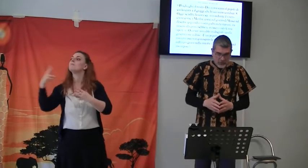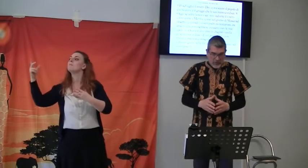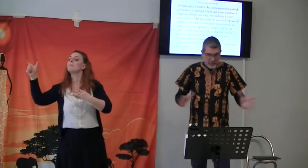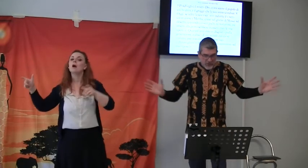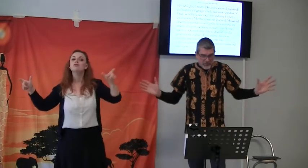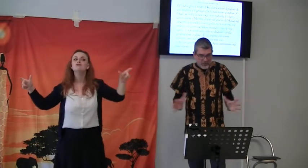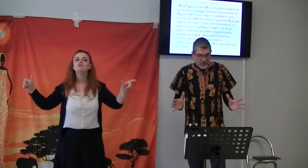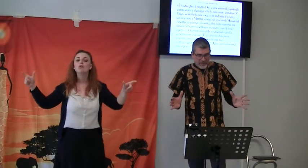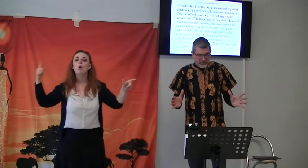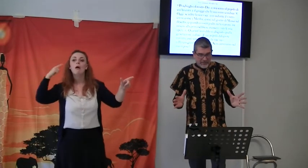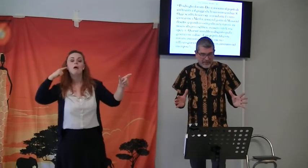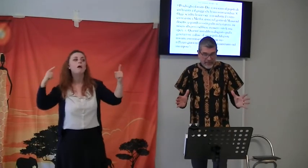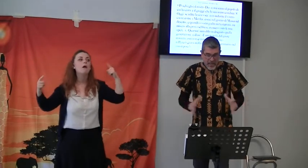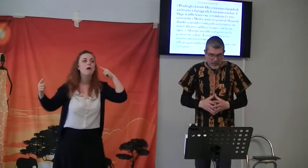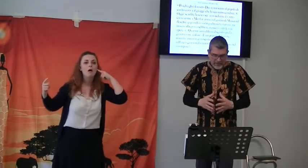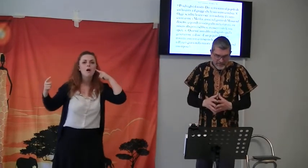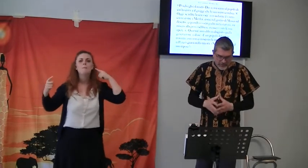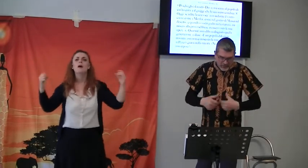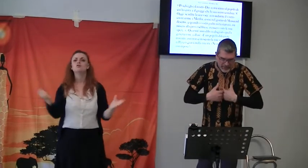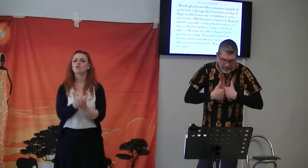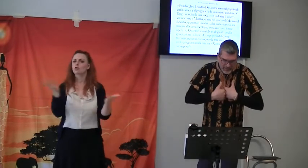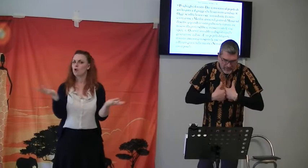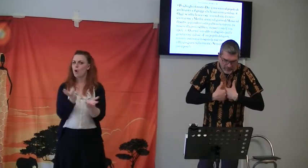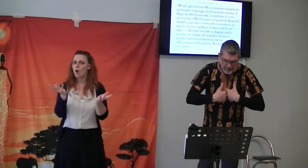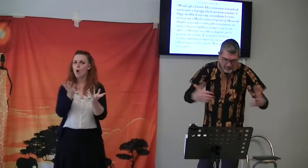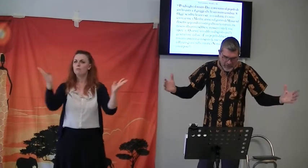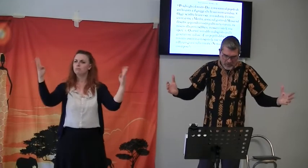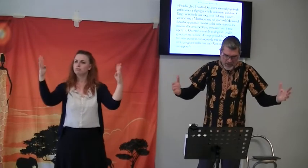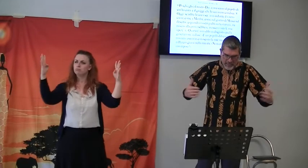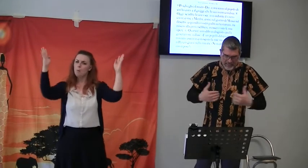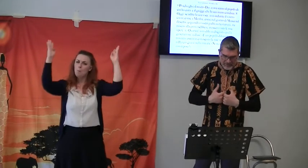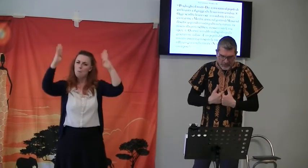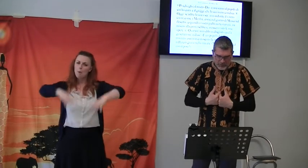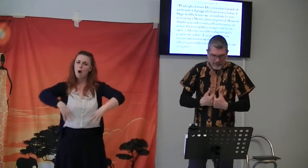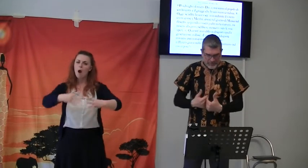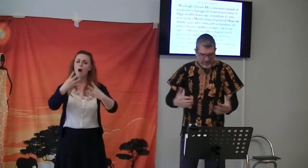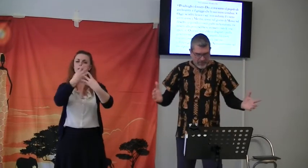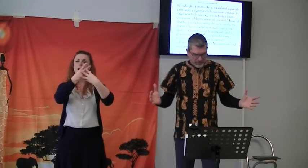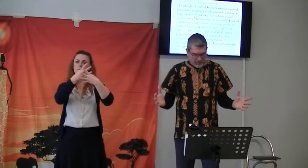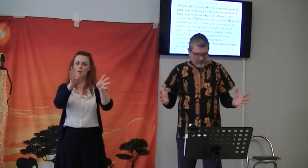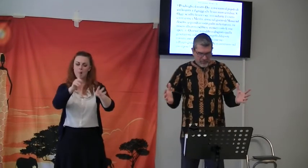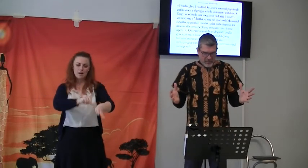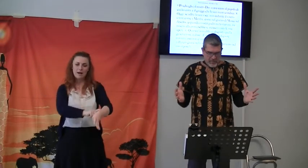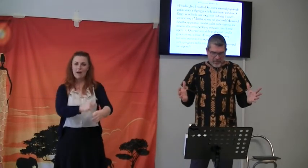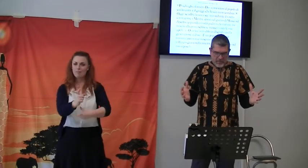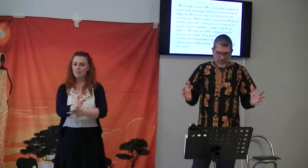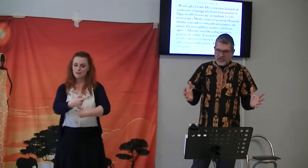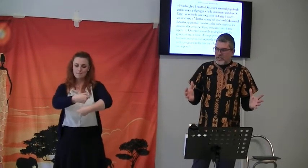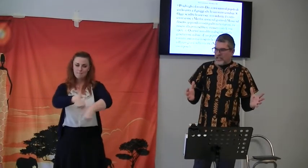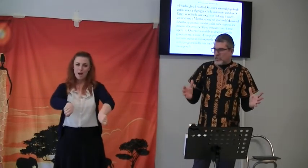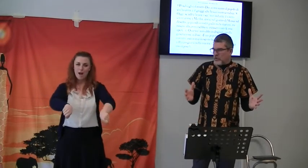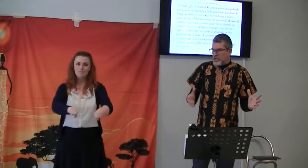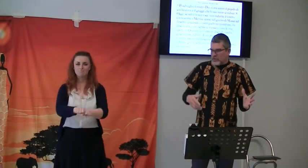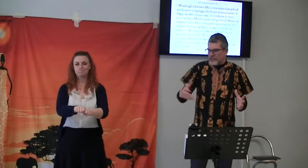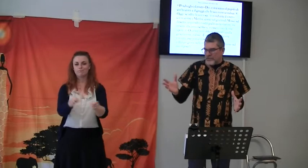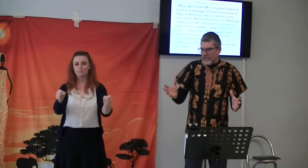gran terremoto, la prigione fu scossa dalle fondamenta e in quell'istante tutte le porte si aprirono e le catene tutti si spezzarono. E c'era